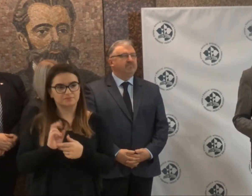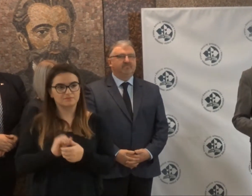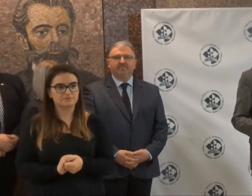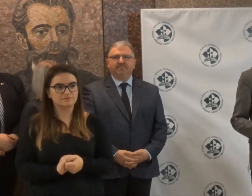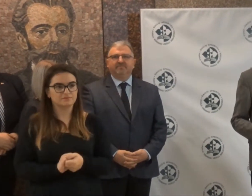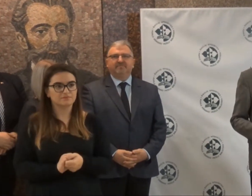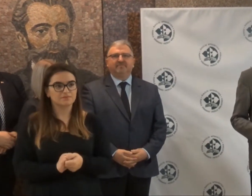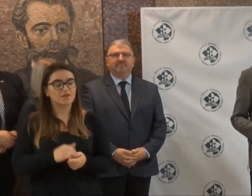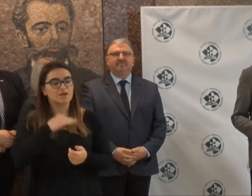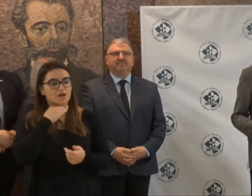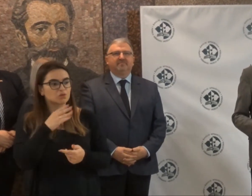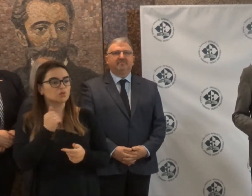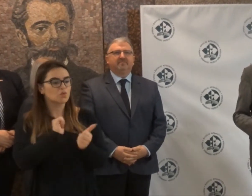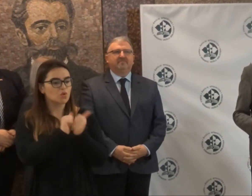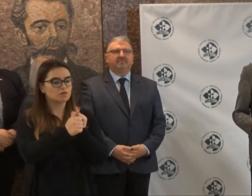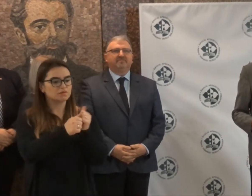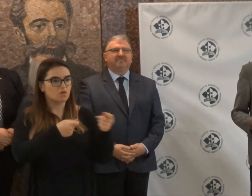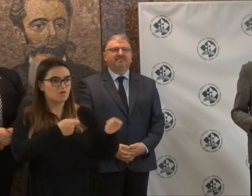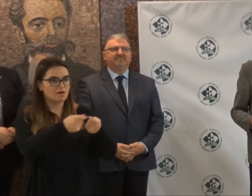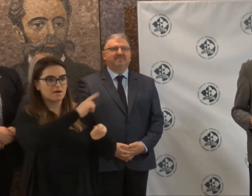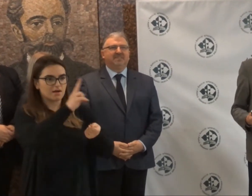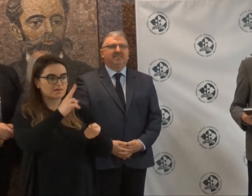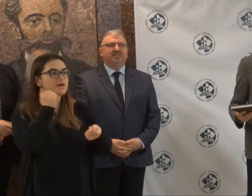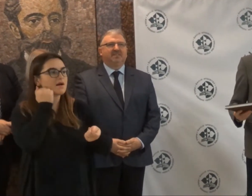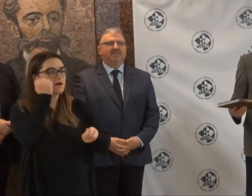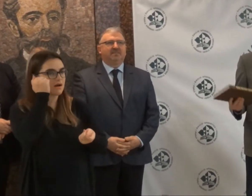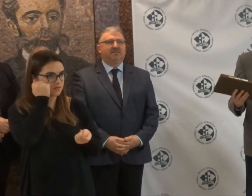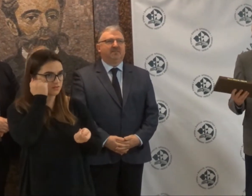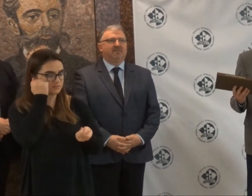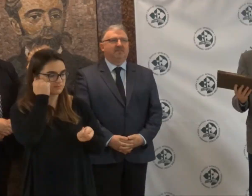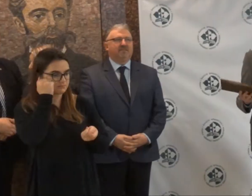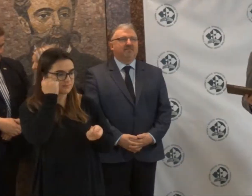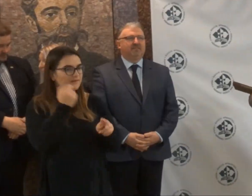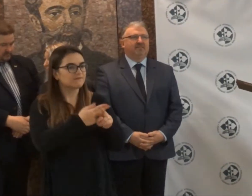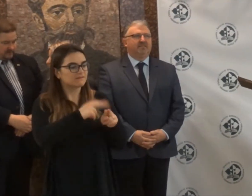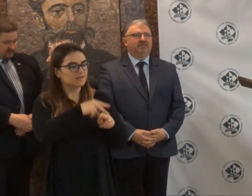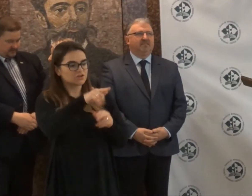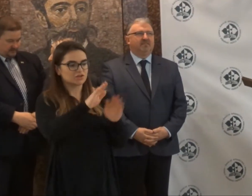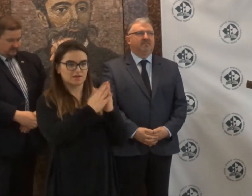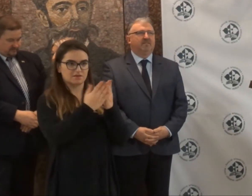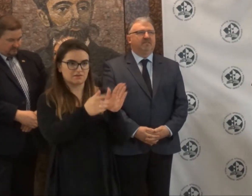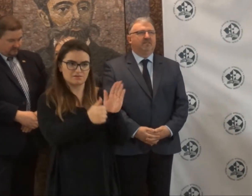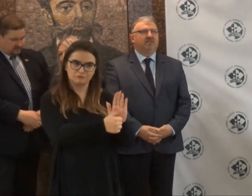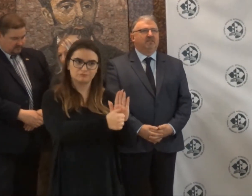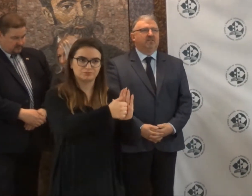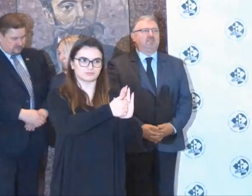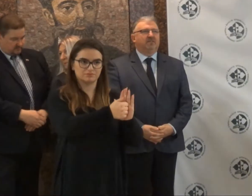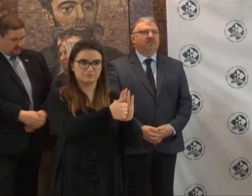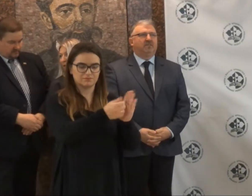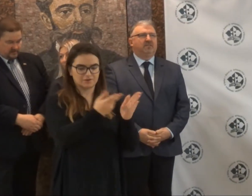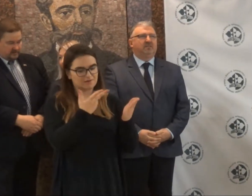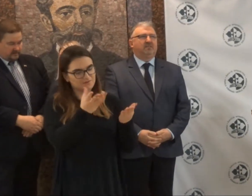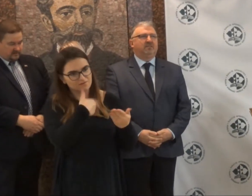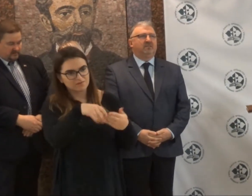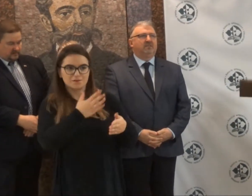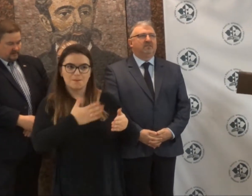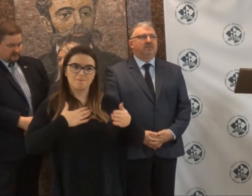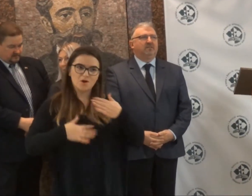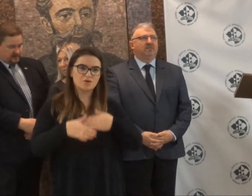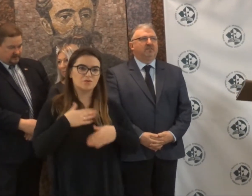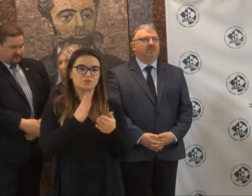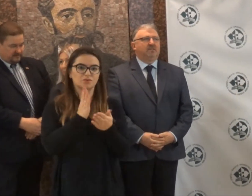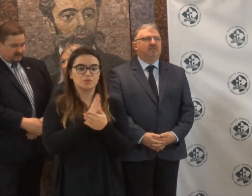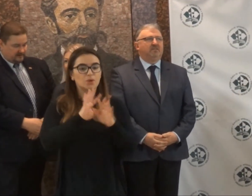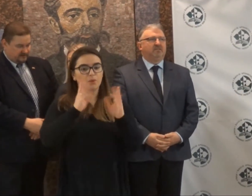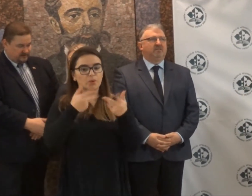konkurso organizatoriams dėkoju, kad šita knyga buvo pagerbta, mums tai labai malonu. Ir jeigu